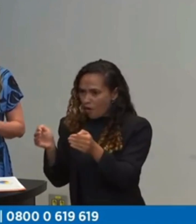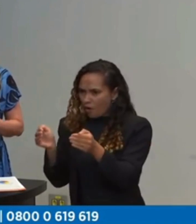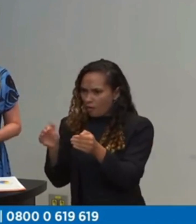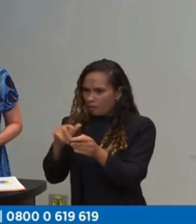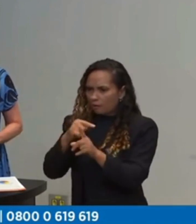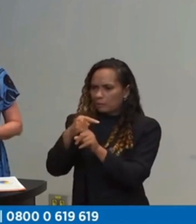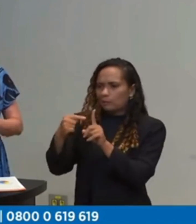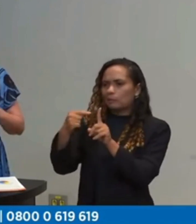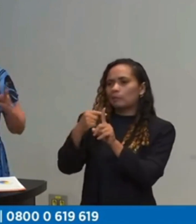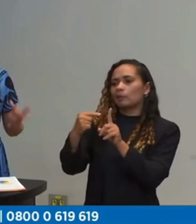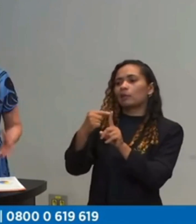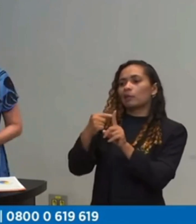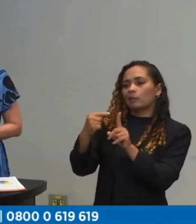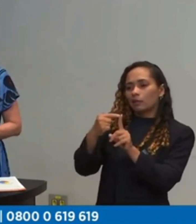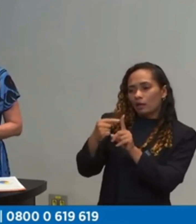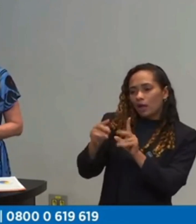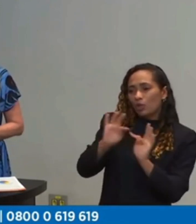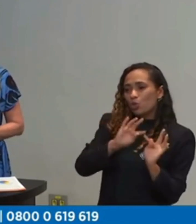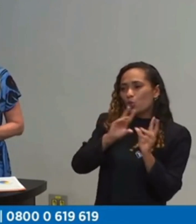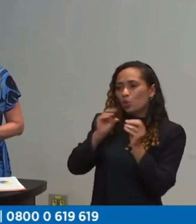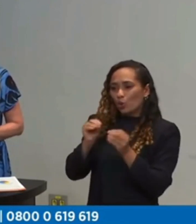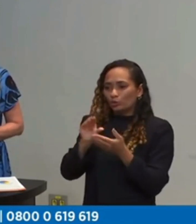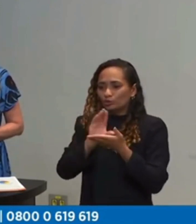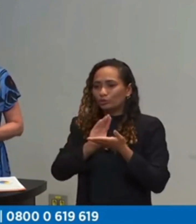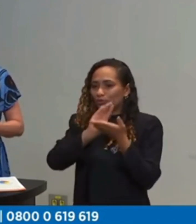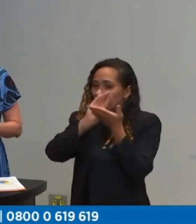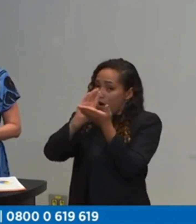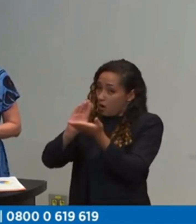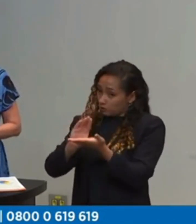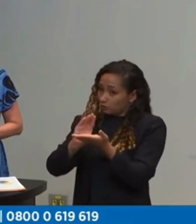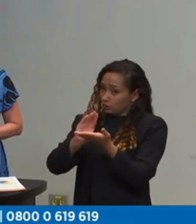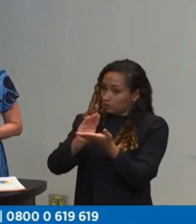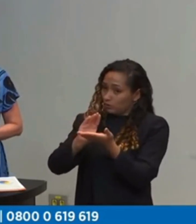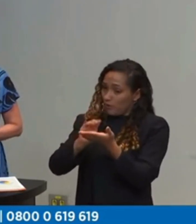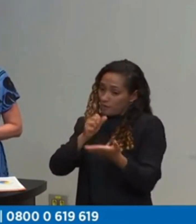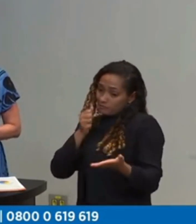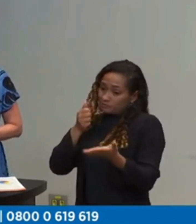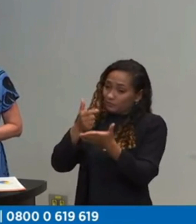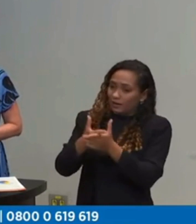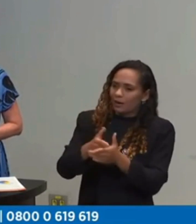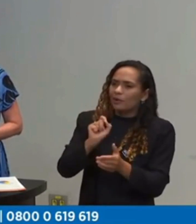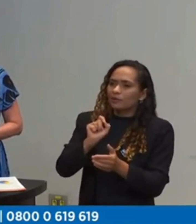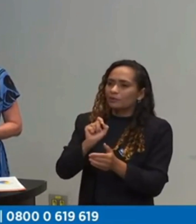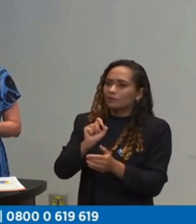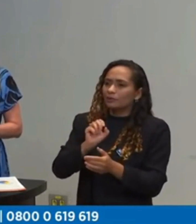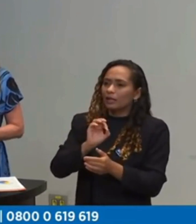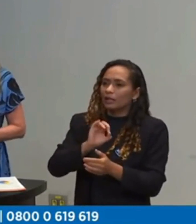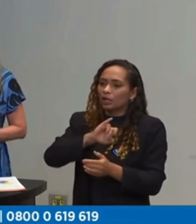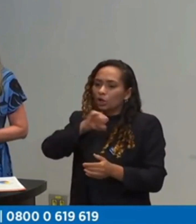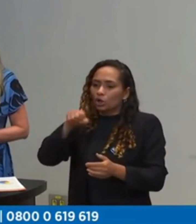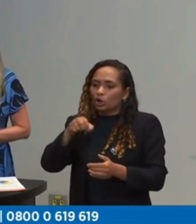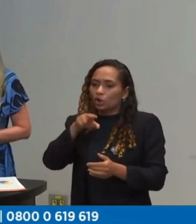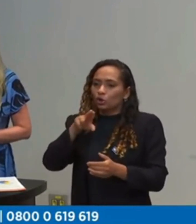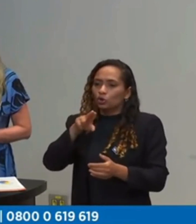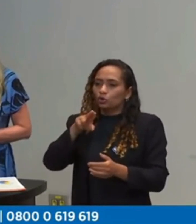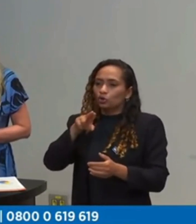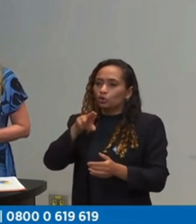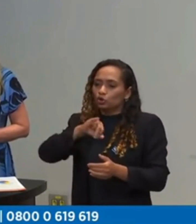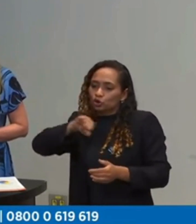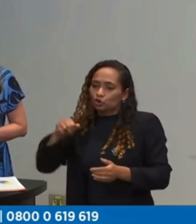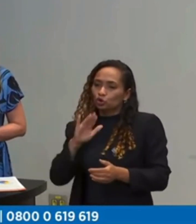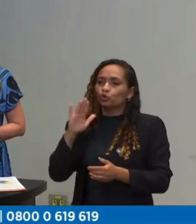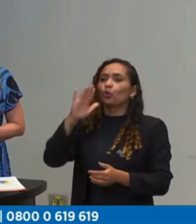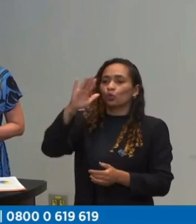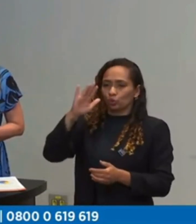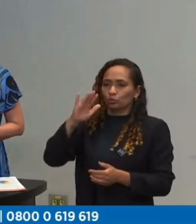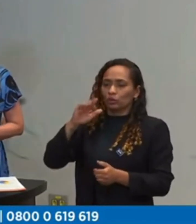de metade de todos os recursos para o pagamento de juros e amortizações da chamada